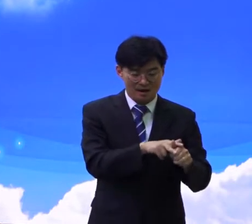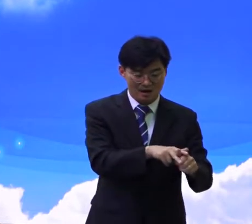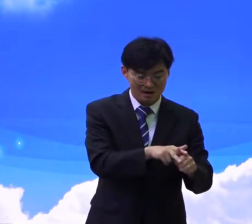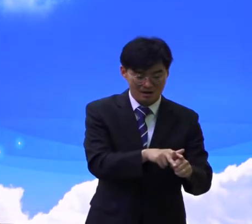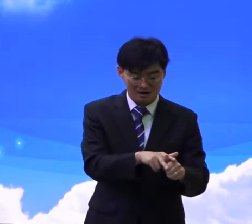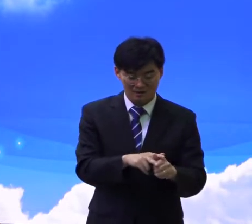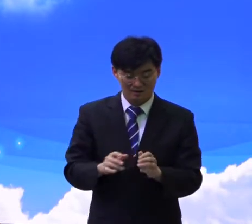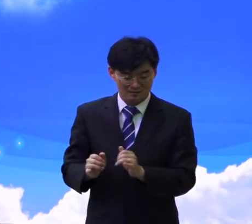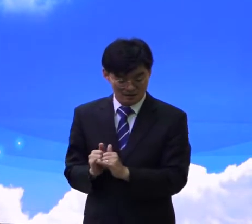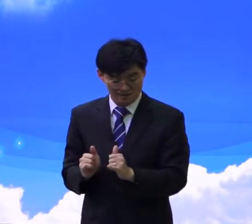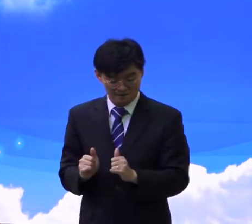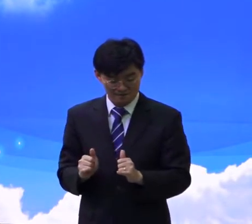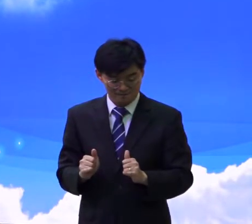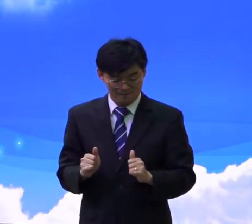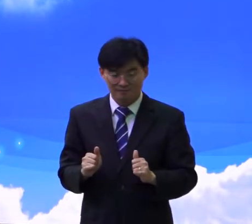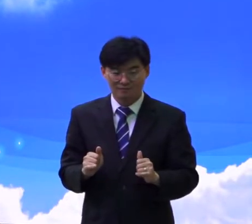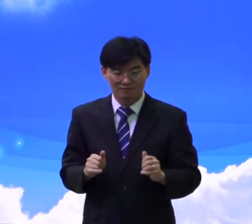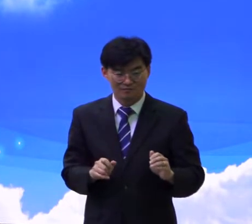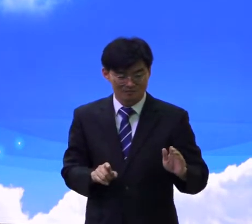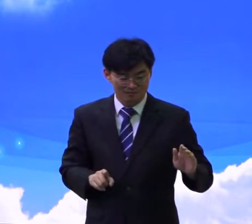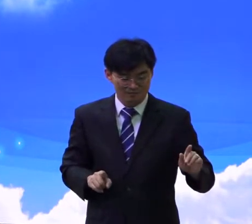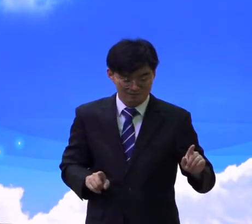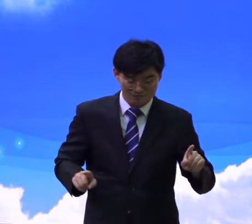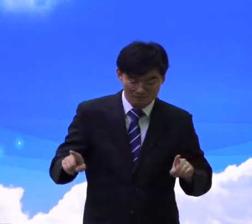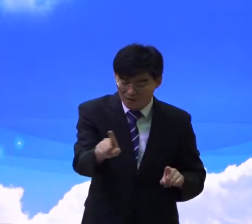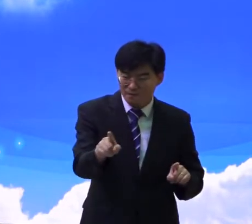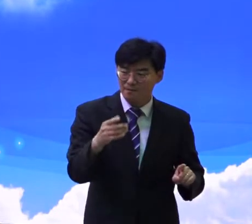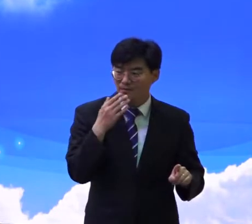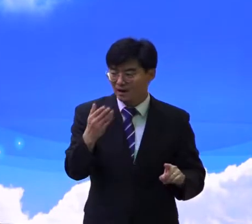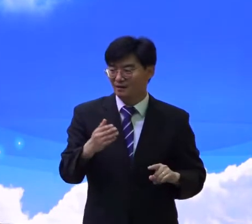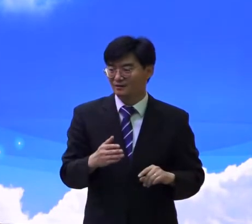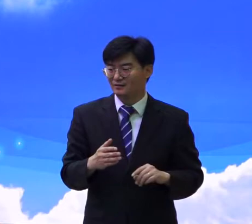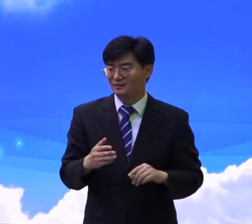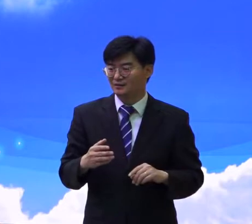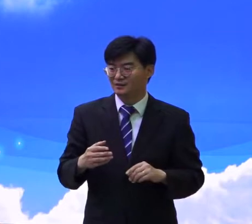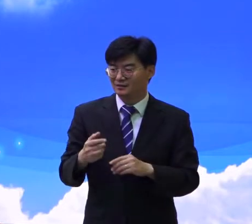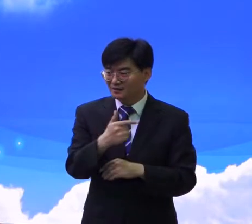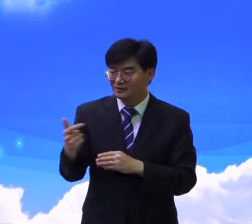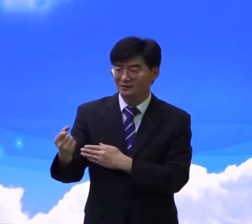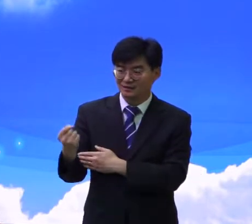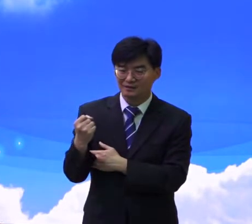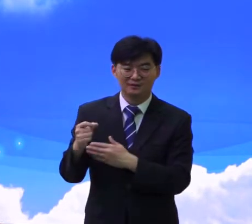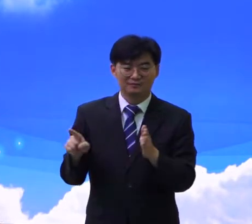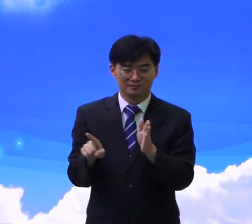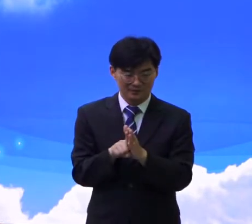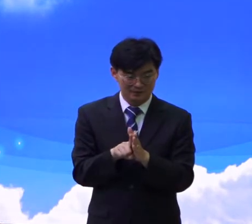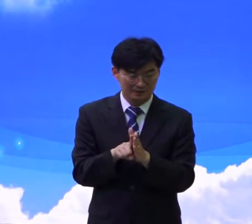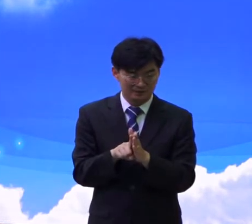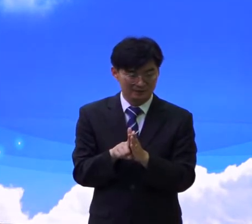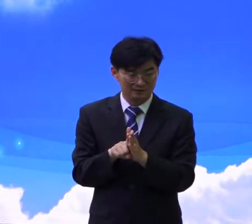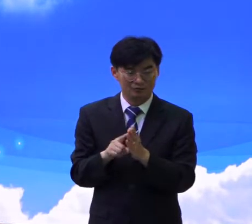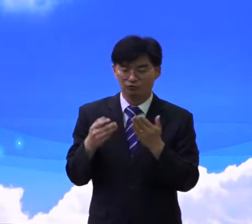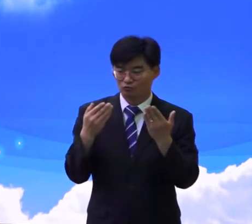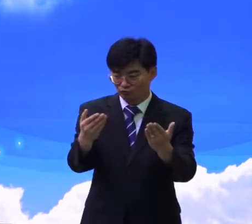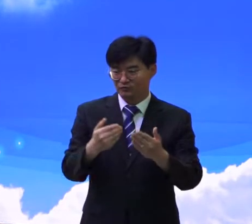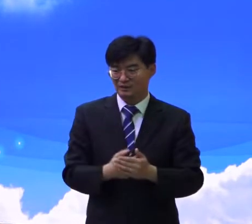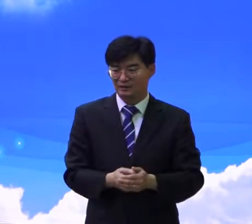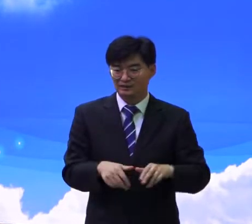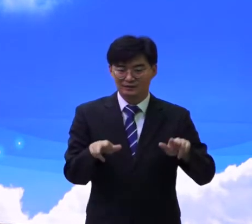능력을 하나님께서 하나님을 의지하는 여러분들에게 주실 줄로 믿습니다. 그렇게 하나님의